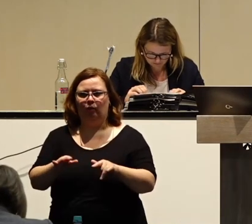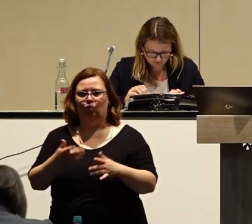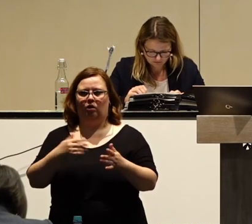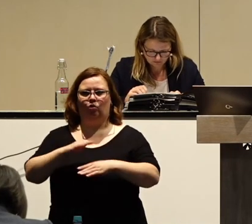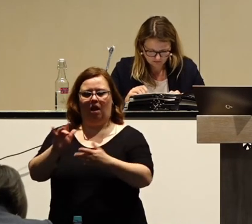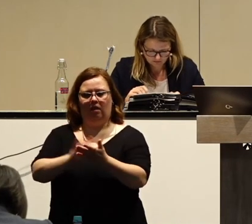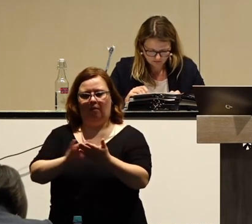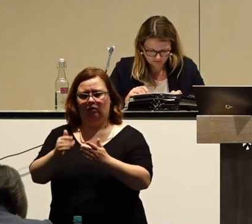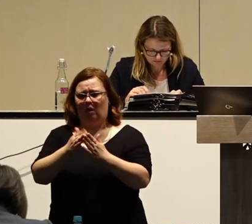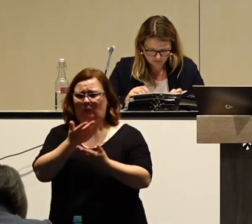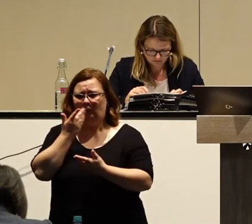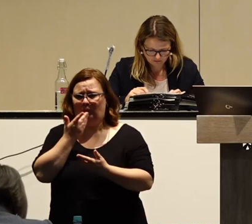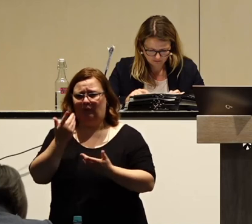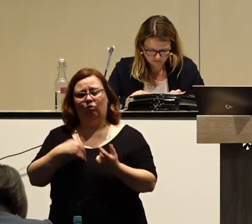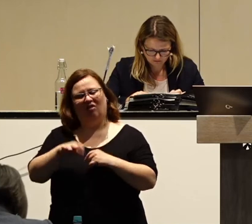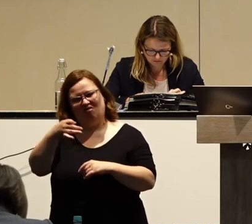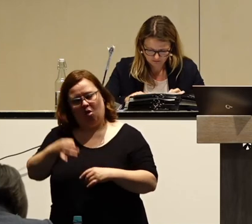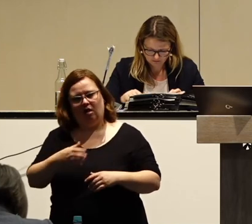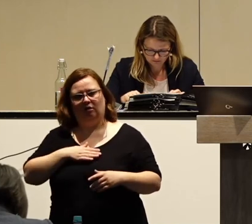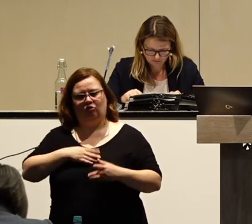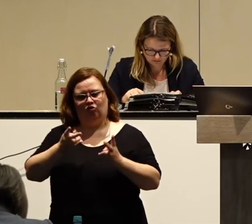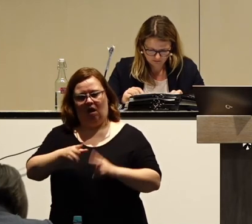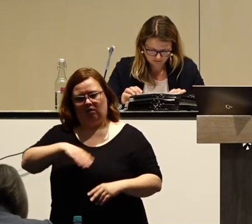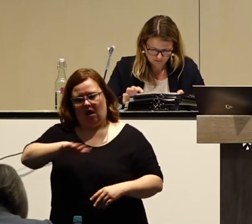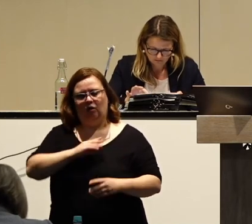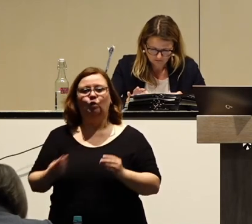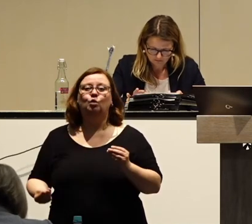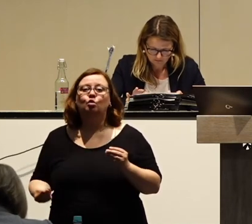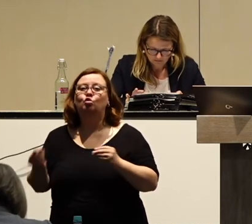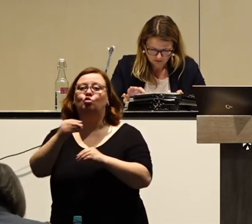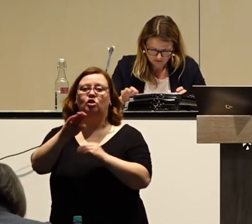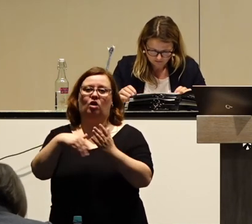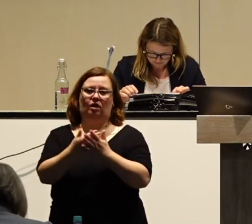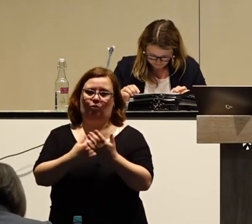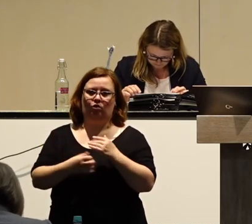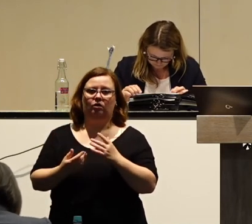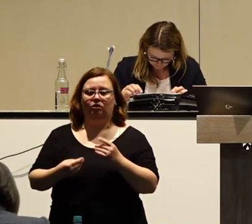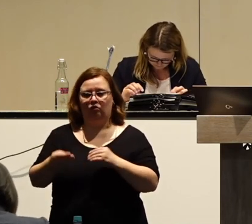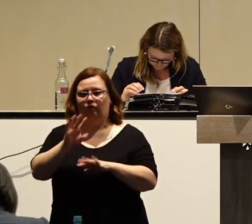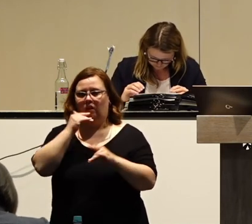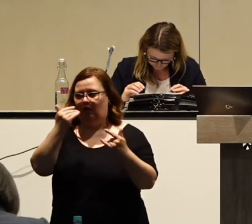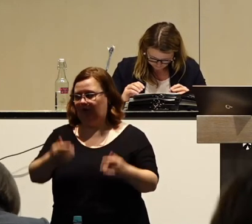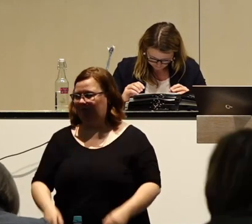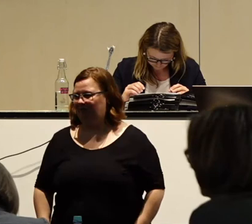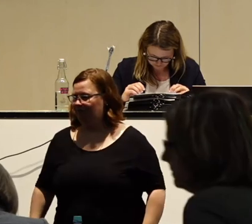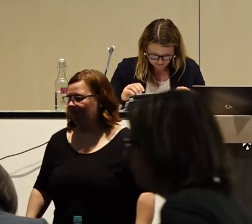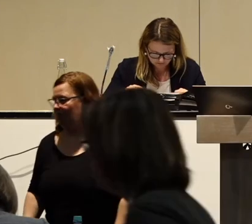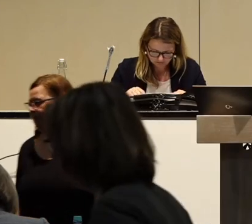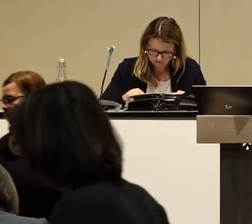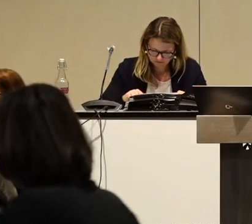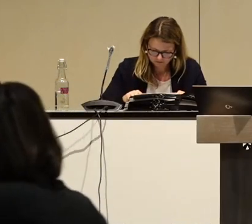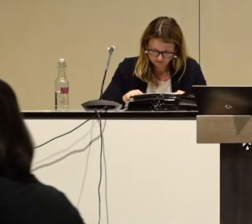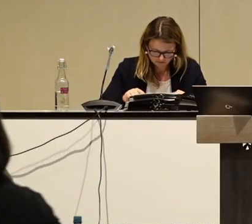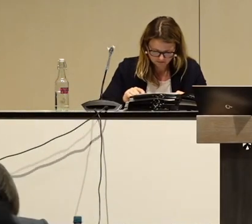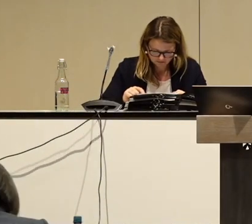oder das Tablet zu Hause haben, vor Ort in ihren Stadtteilen zusätzliche Angebote zu ermöglichen. Vielen Dank.